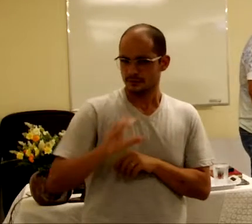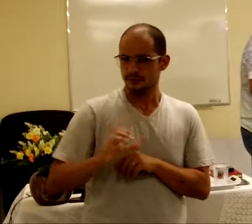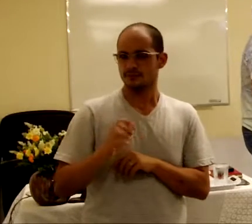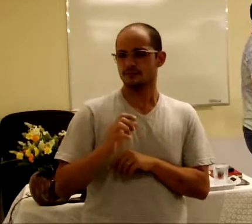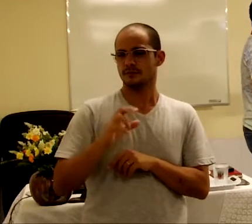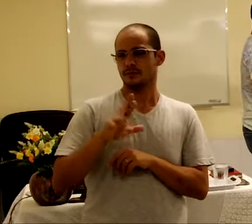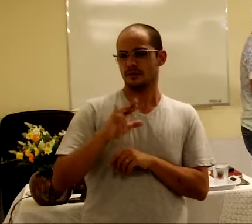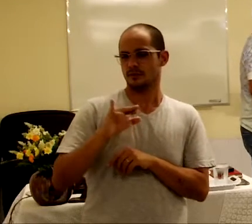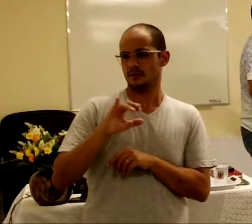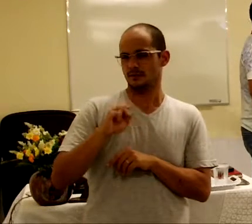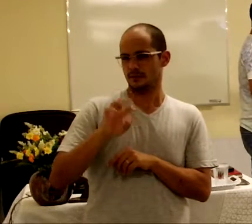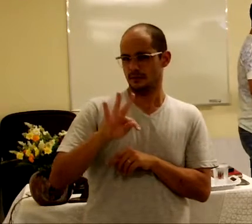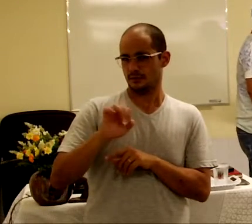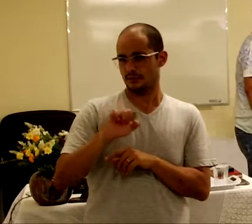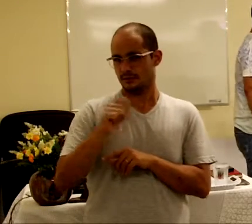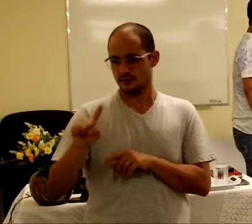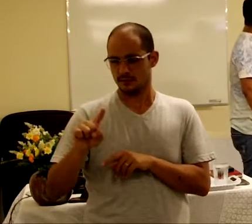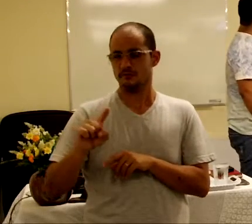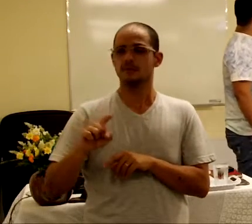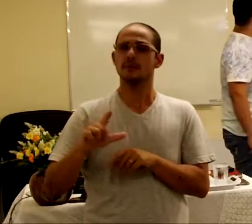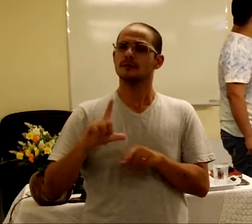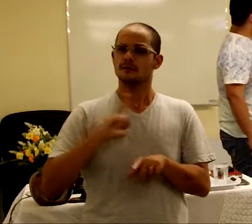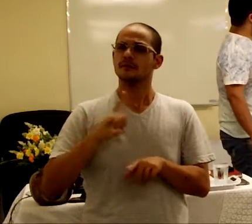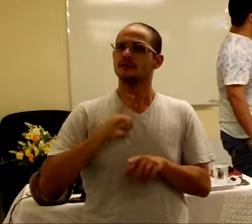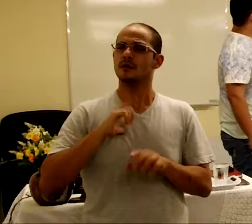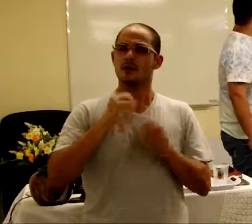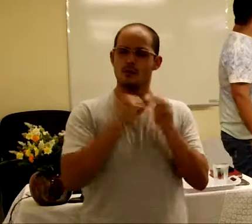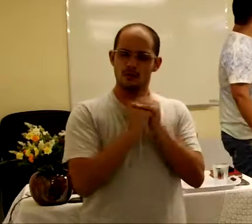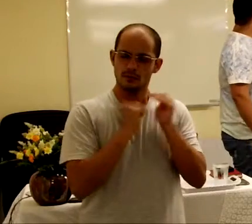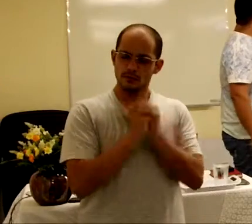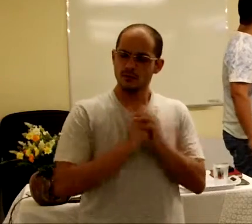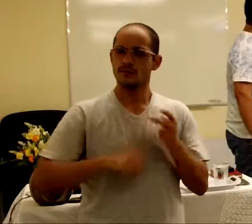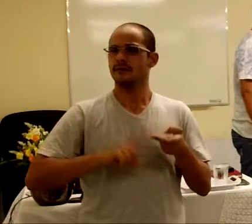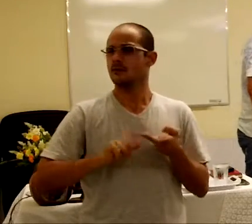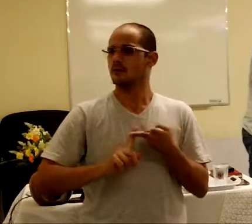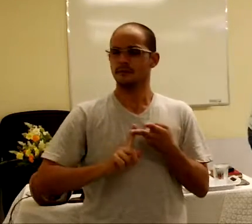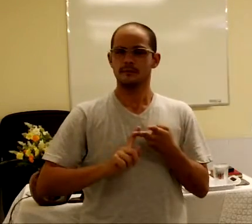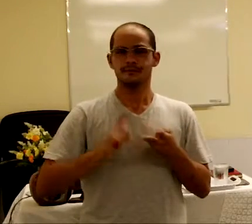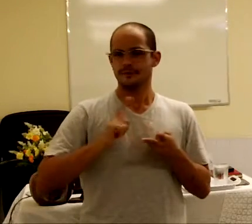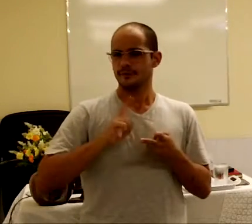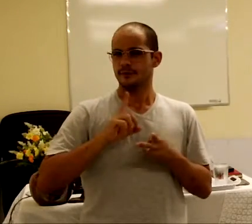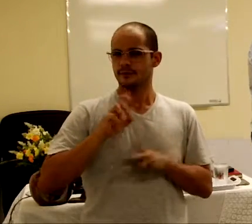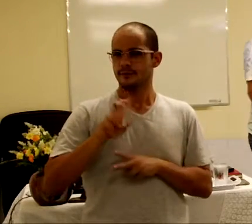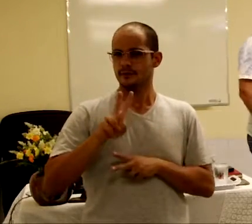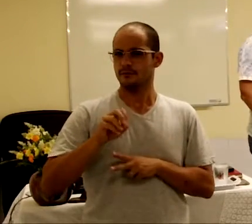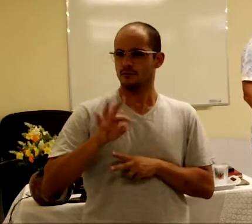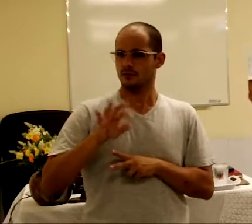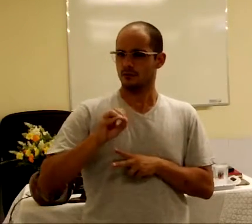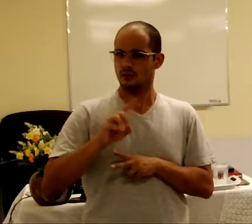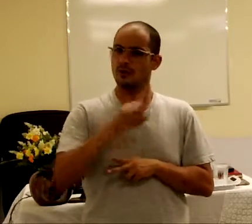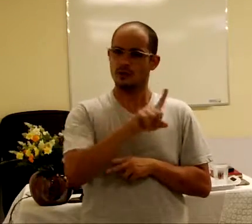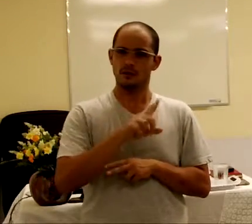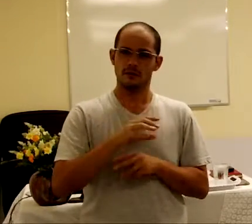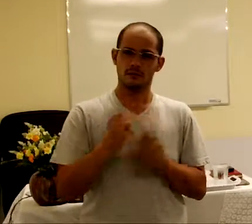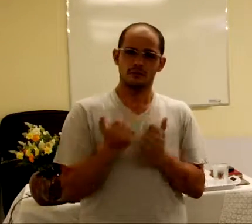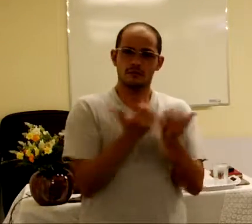né? Interesse, orações, porque reconhecem nela uma referência, uma alma, um espírito iluminado que também tem